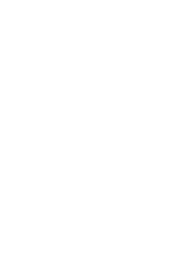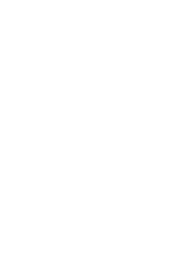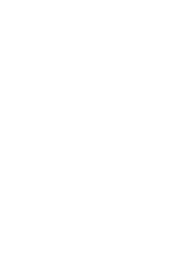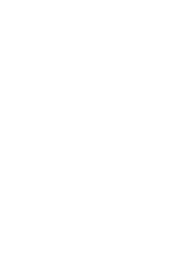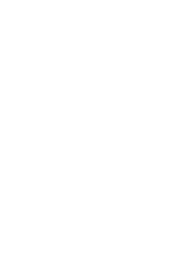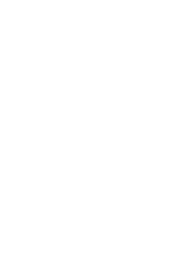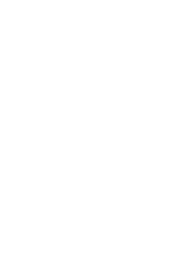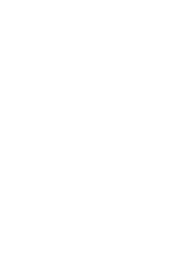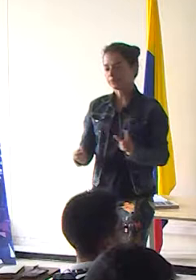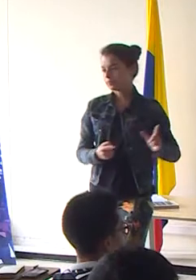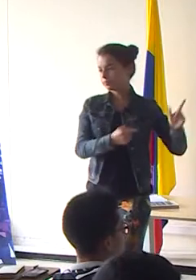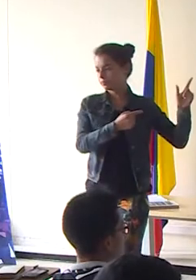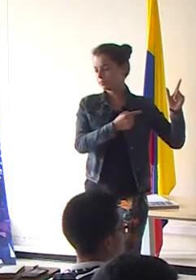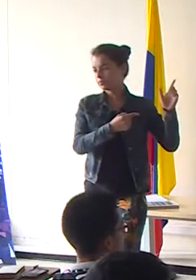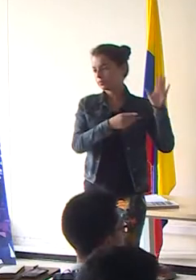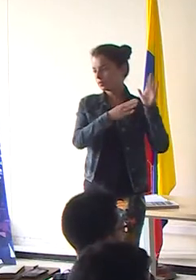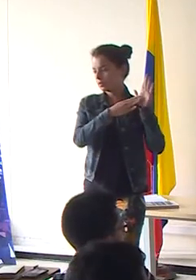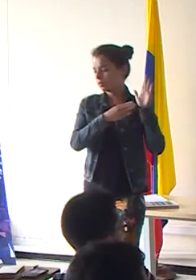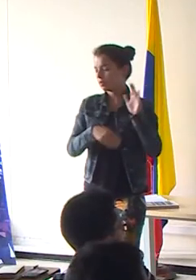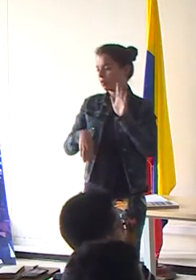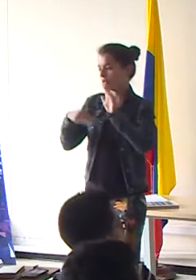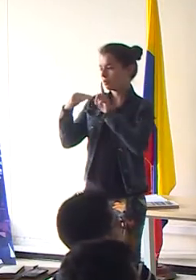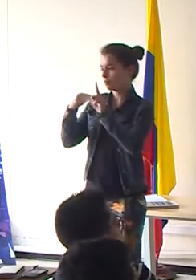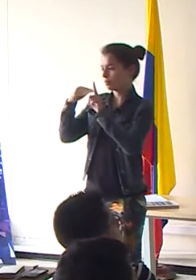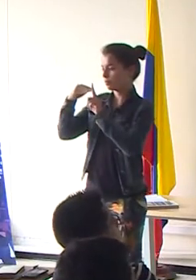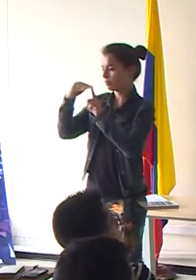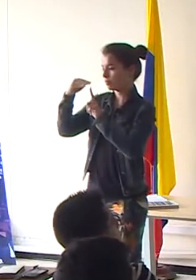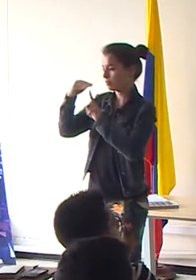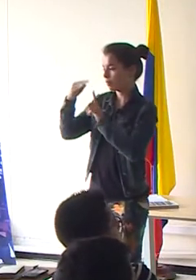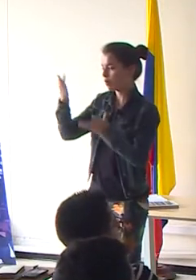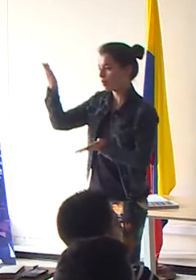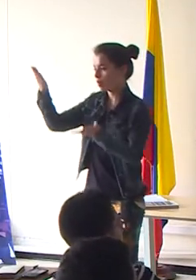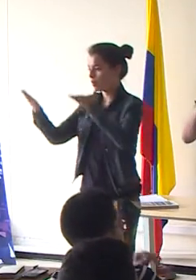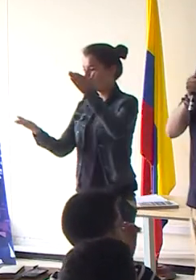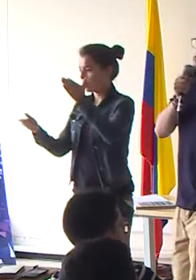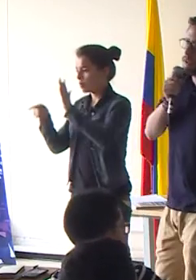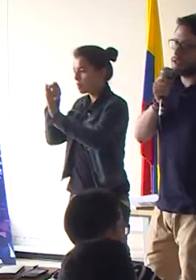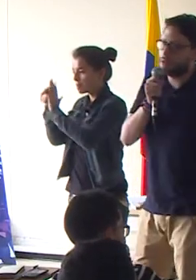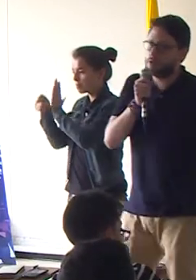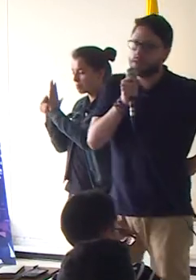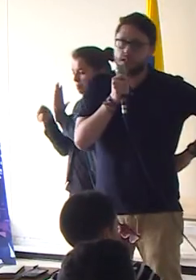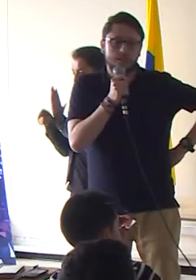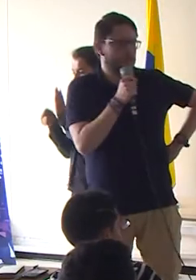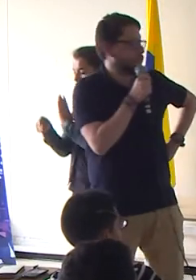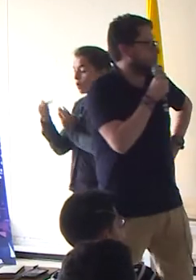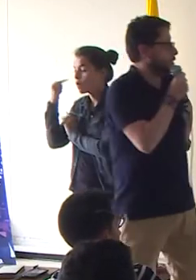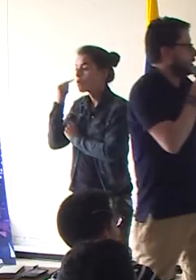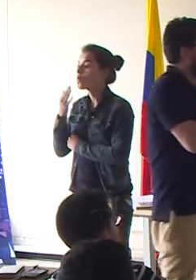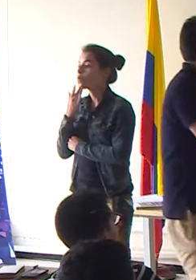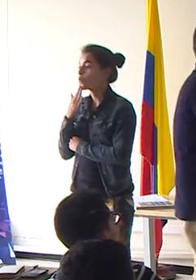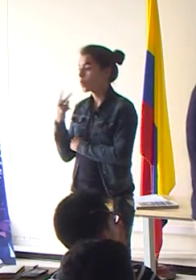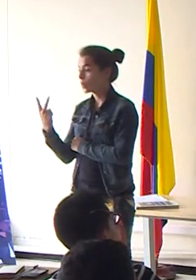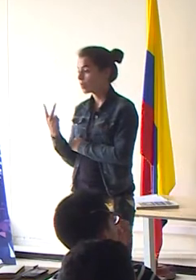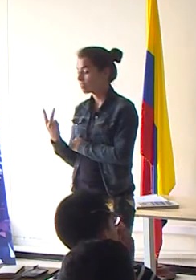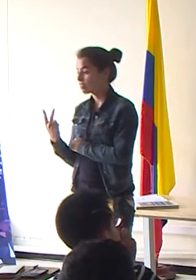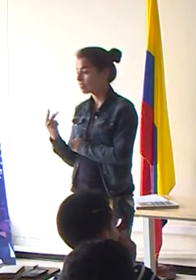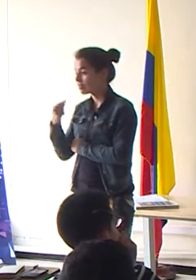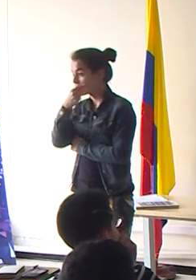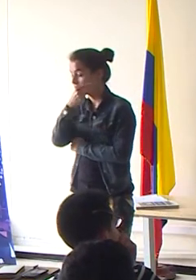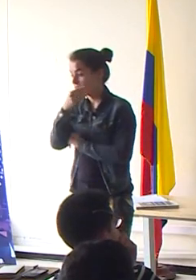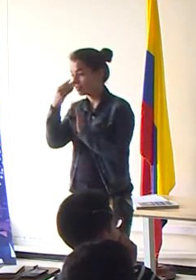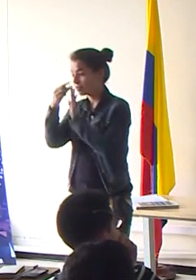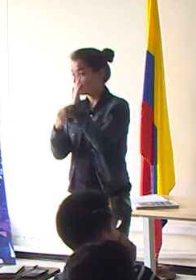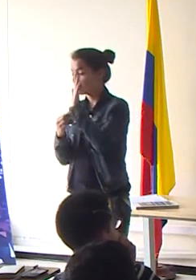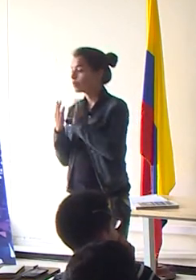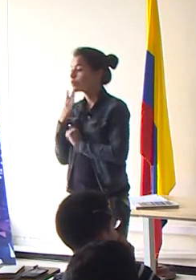miren la estratificación en comparación con los homicidios todos esos puntitos verdes son homicidios estamos